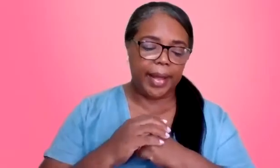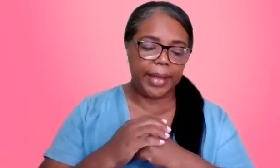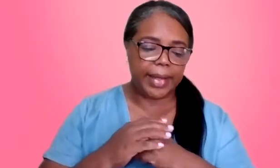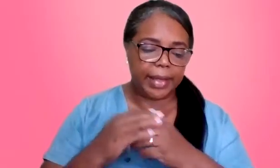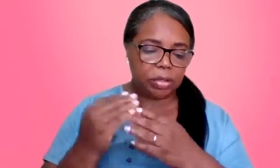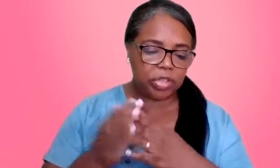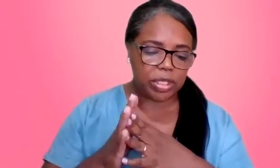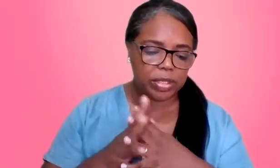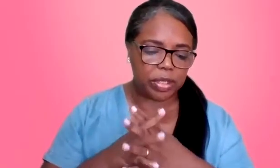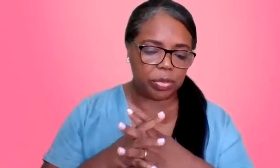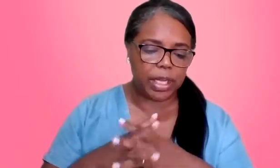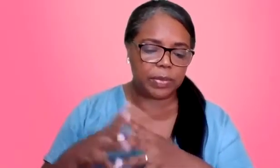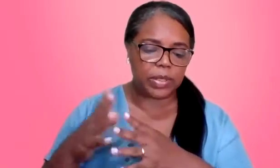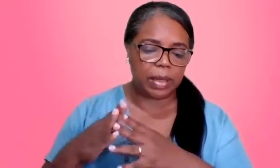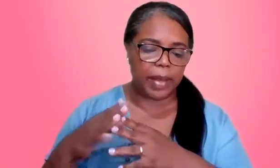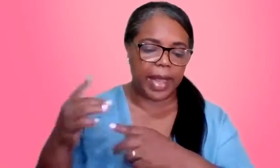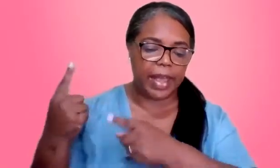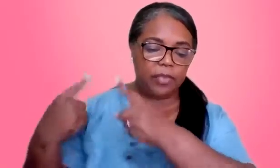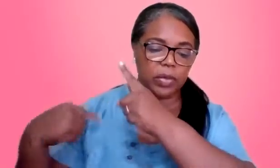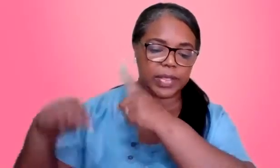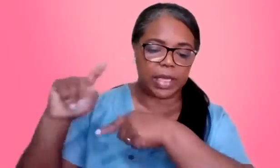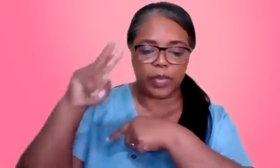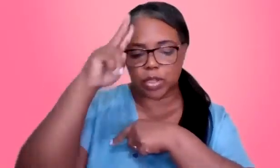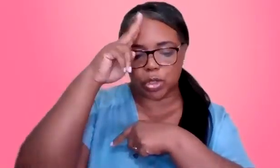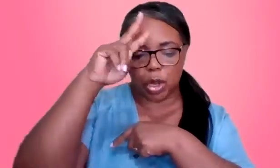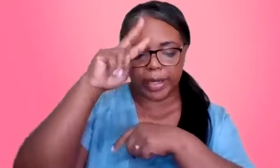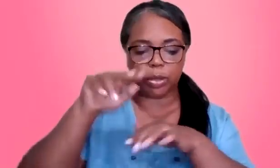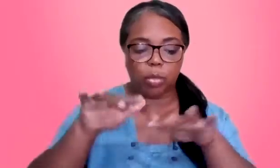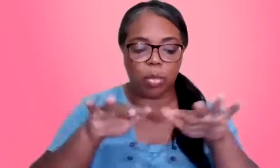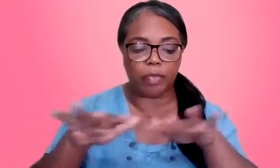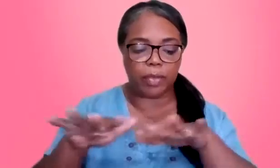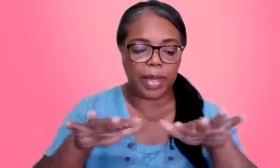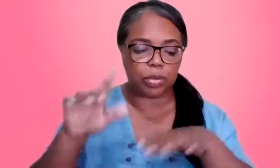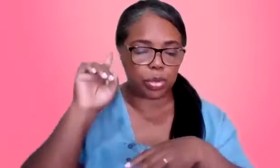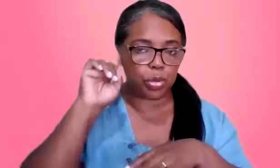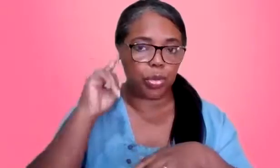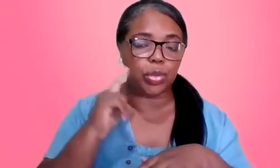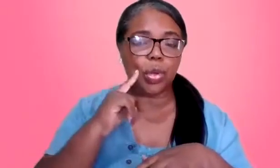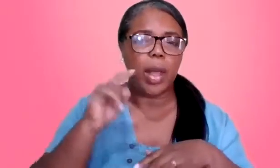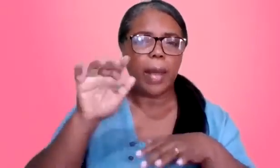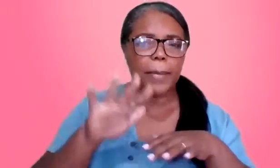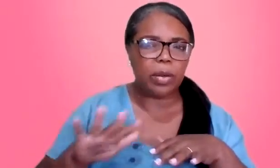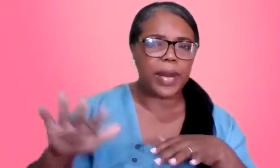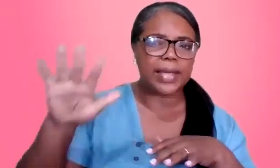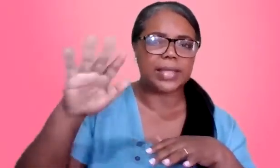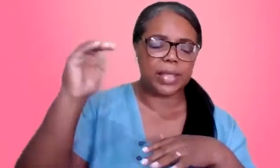E dentro disso nós estudamos também a evolução histórica do movimento surdo pelo